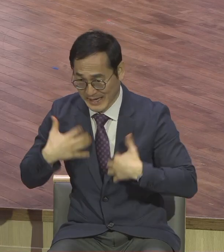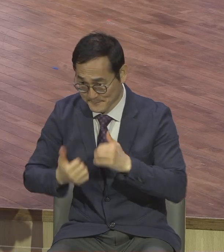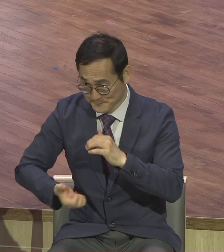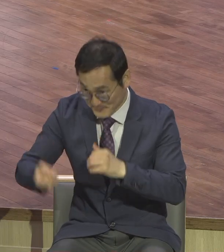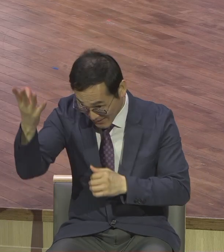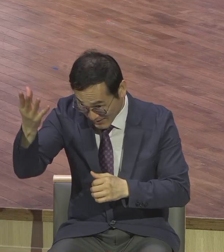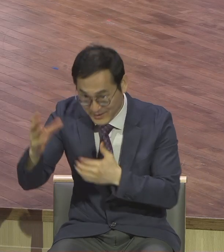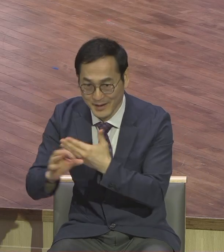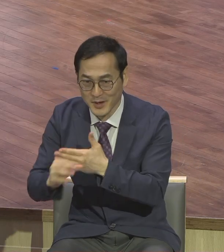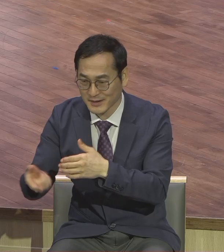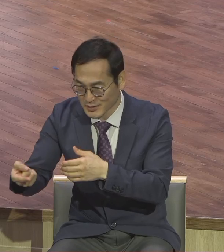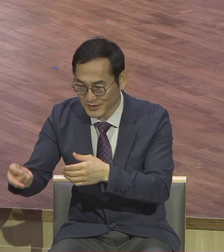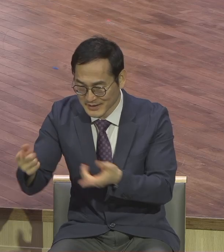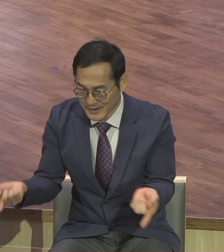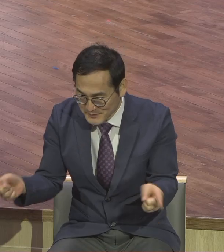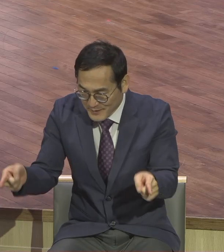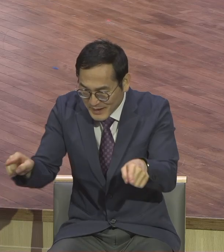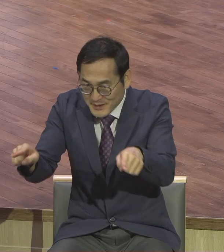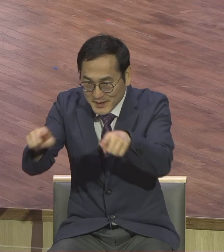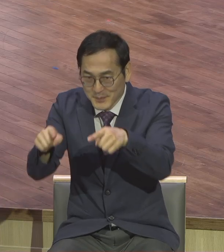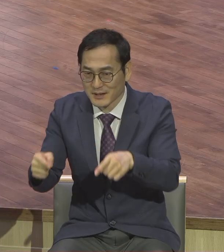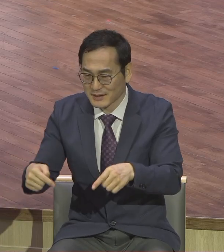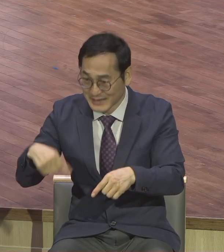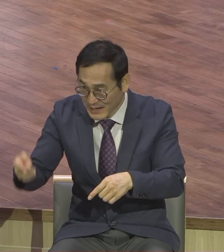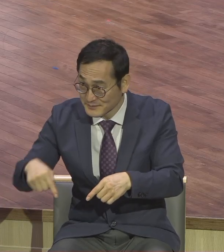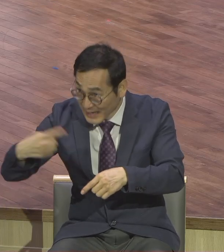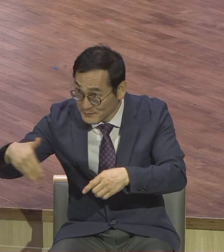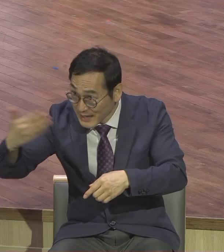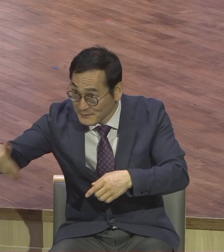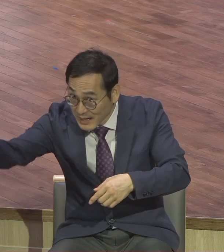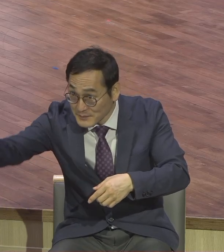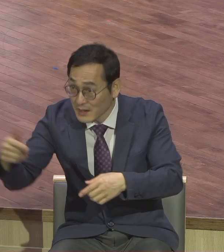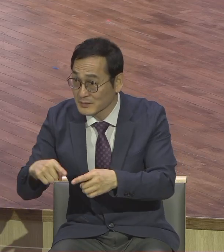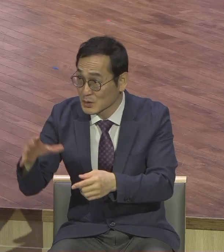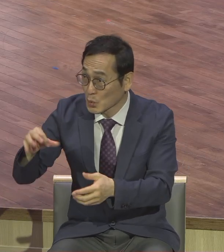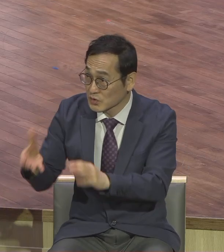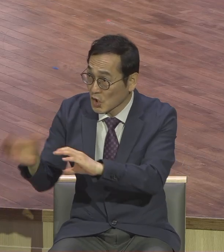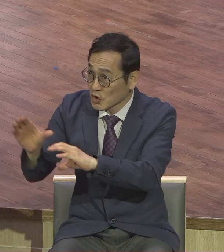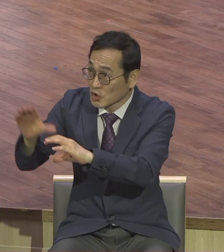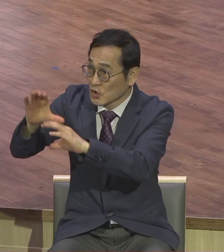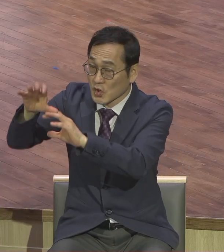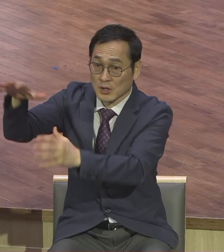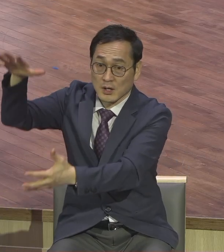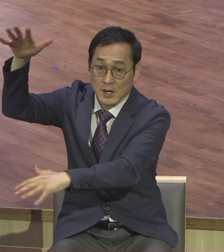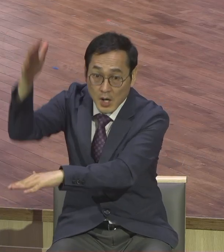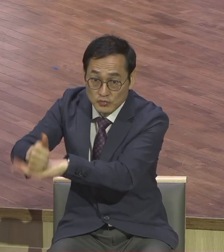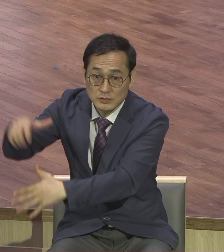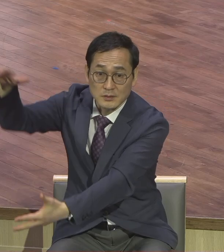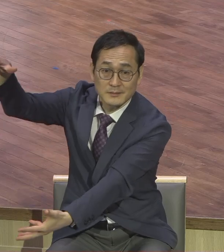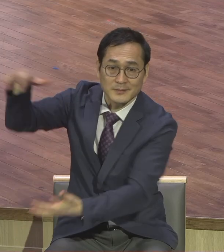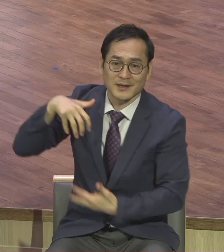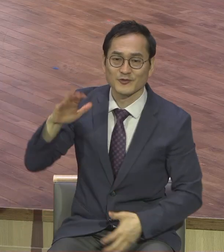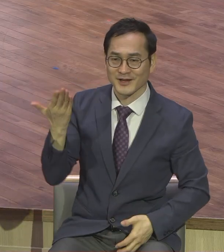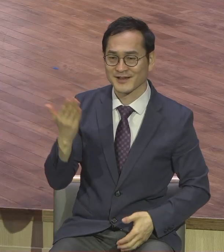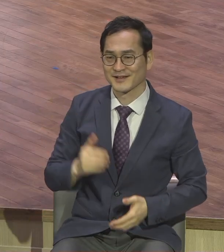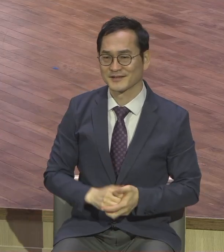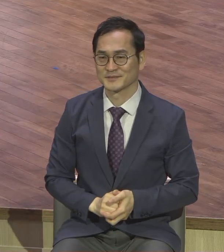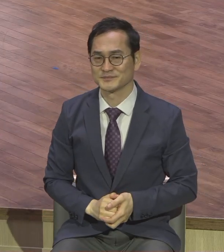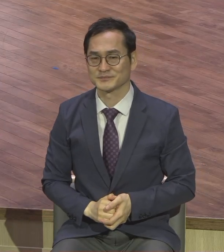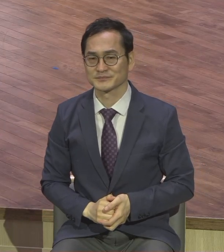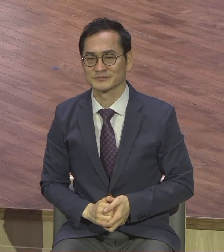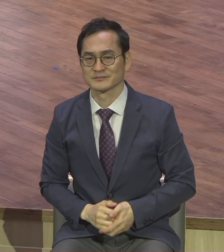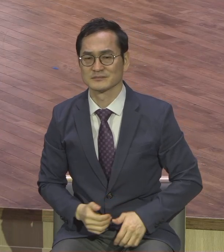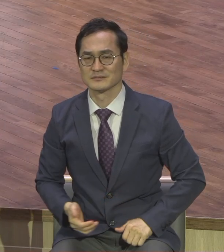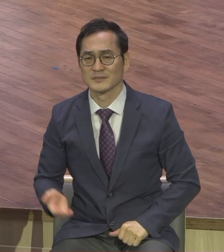인간이 세상 살면서 그렇게 노력해서 벌은 돈 어설프게 가지니까 그렇지. 진짜는